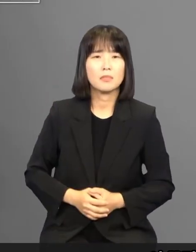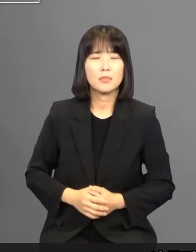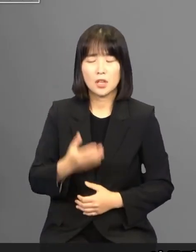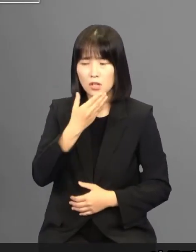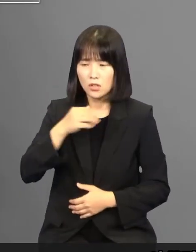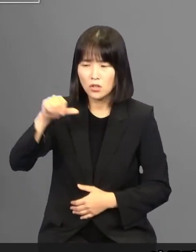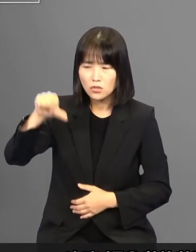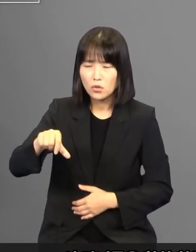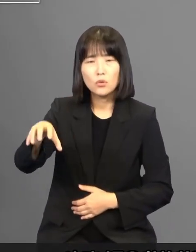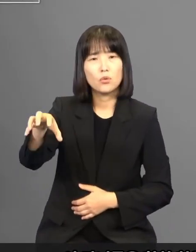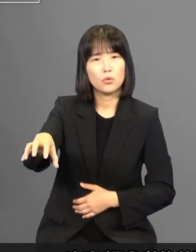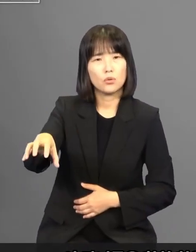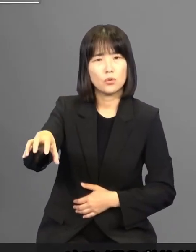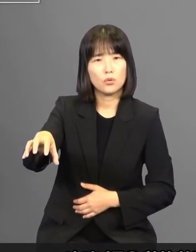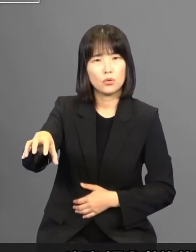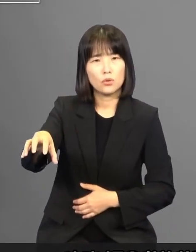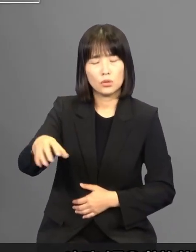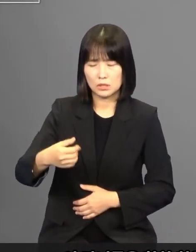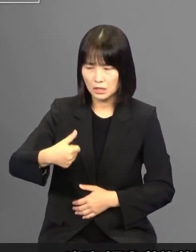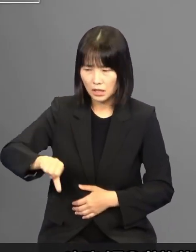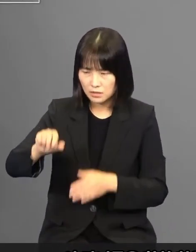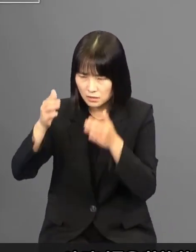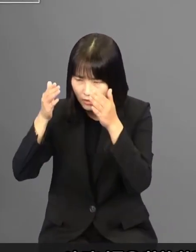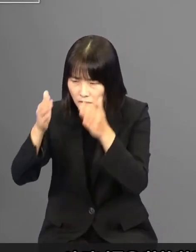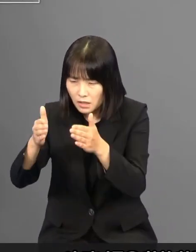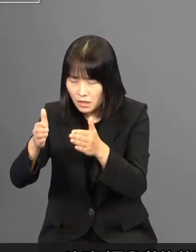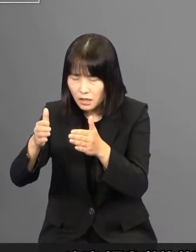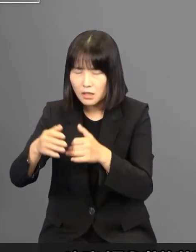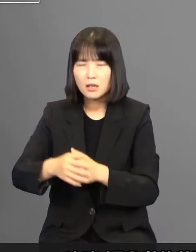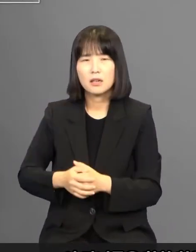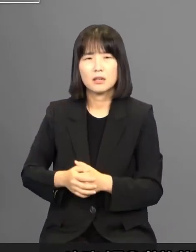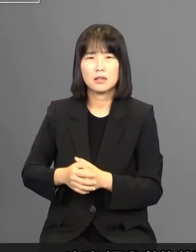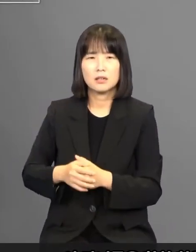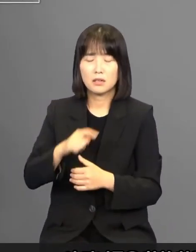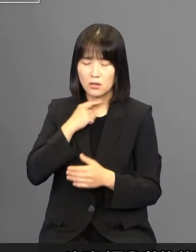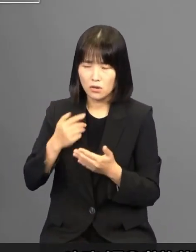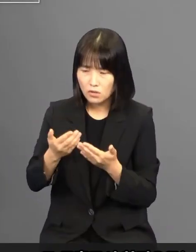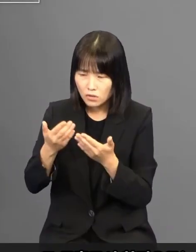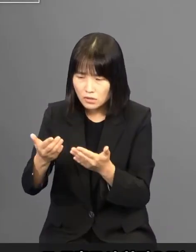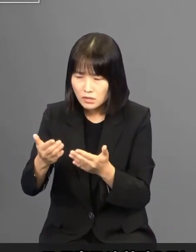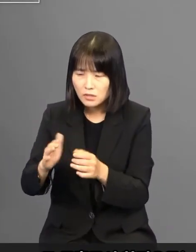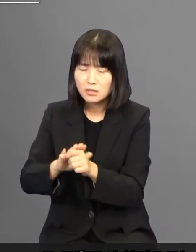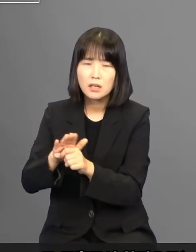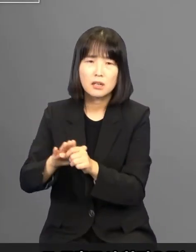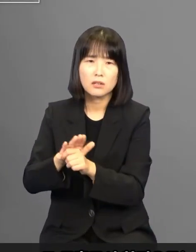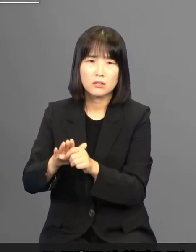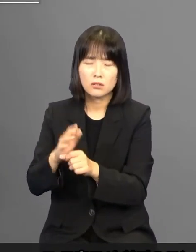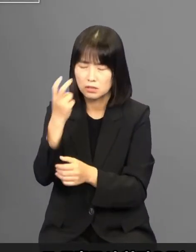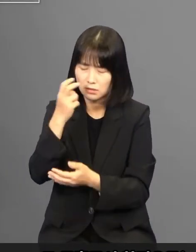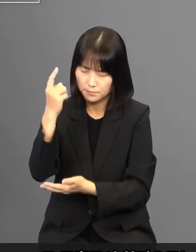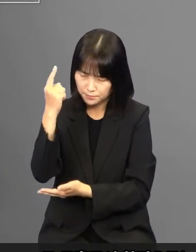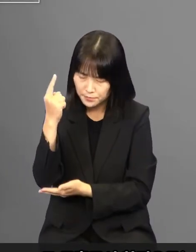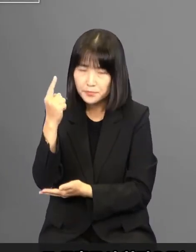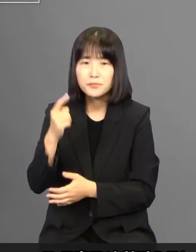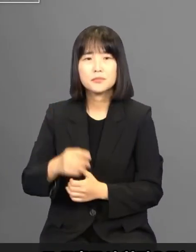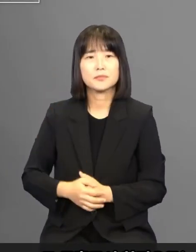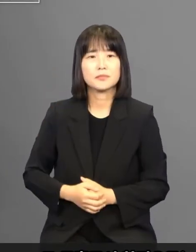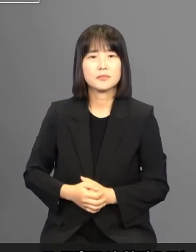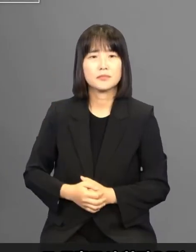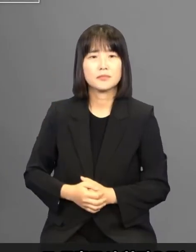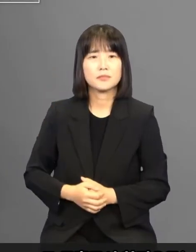저주의 현장을 이 자녀들을 향한 한없는 사랑과 헌신으로 지켜내요. 그 긍휼로서